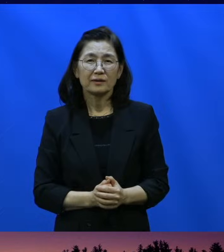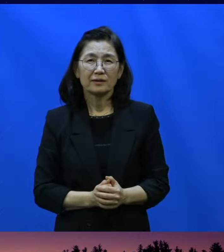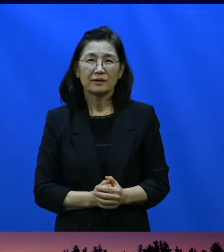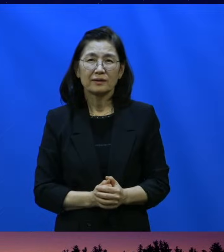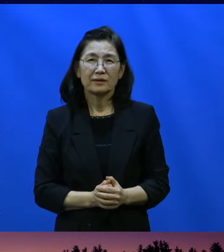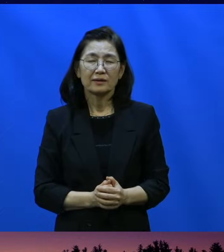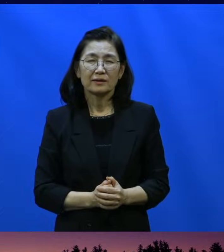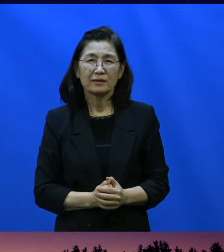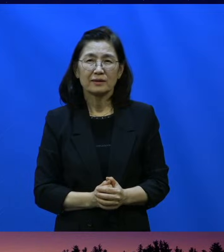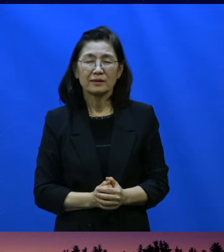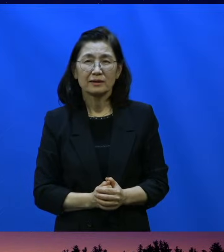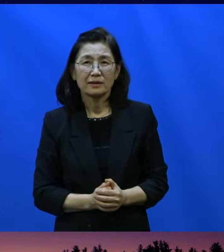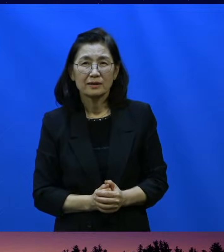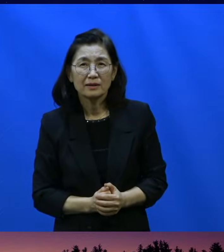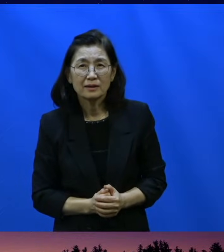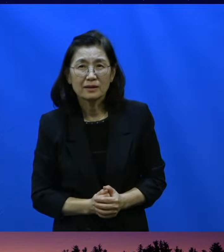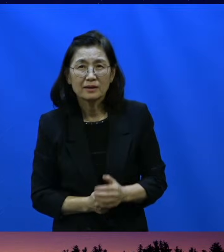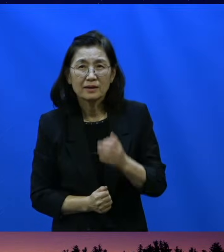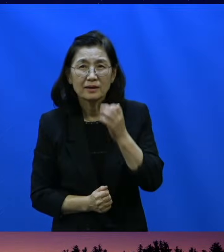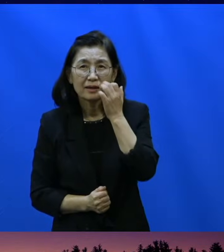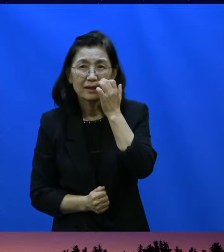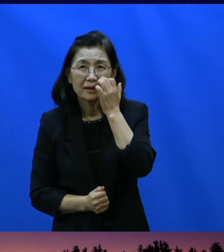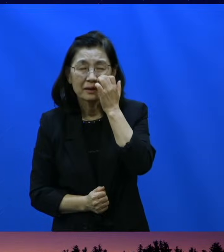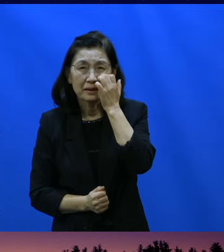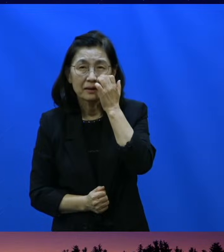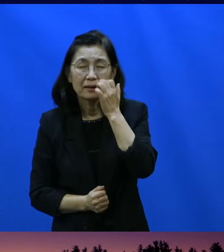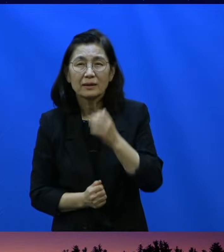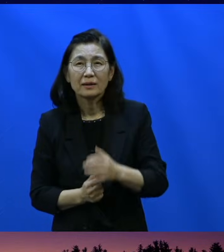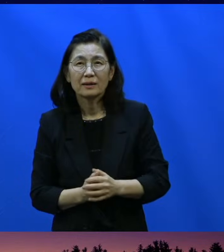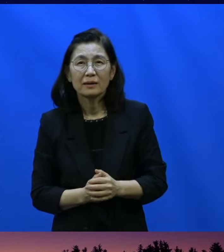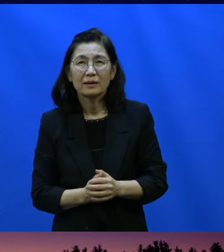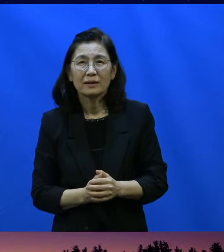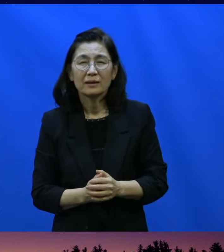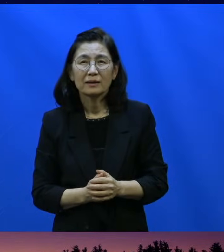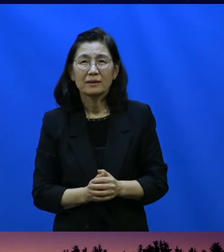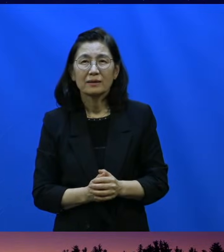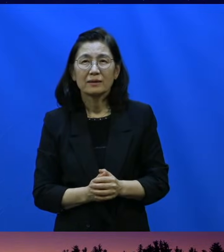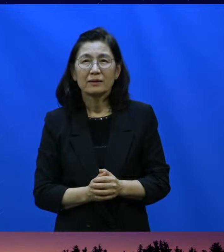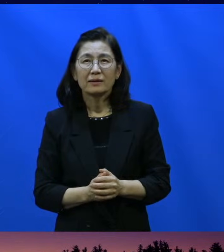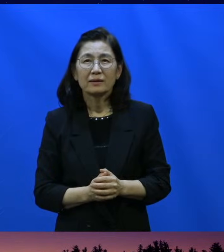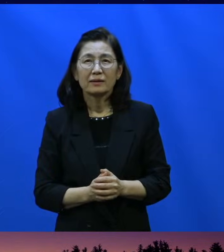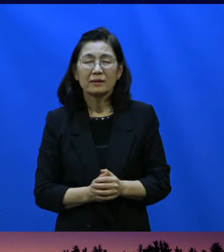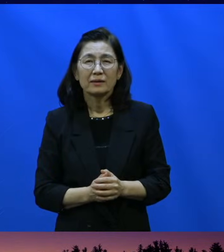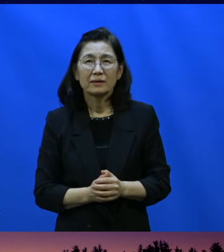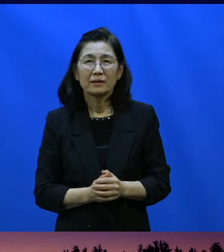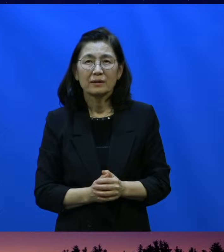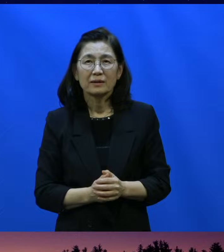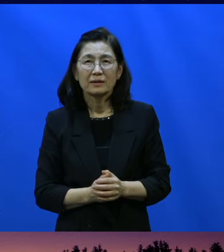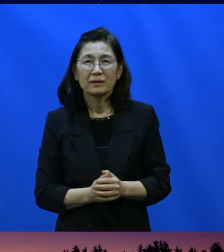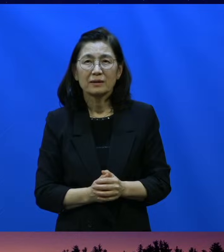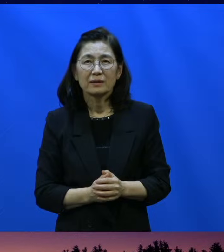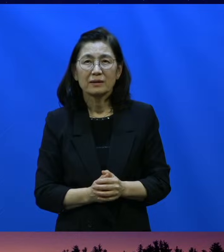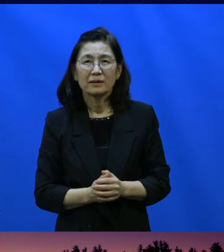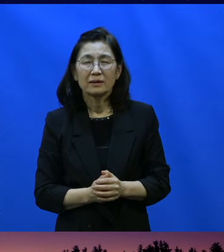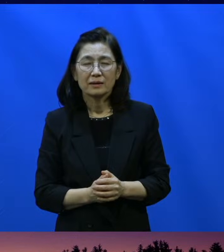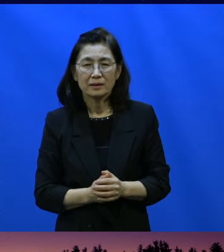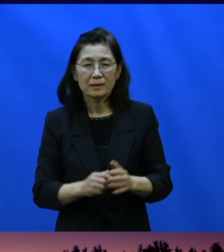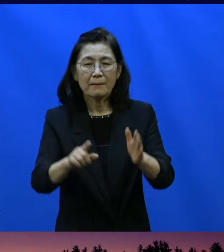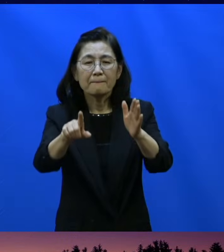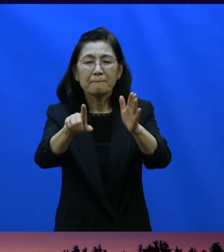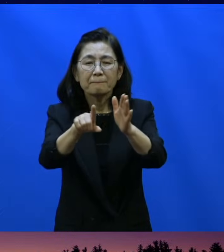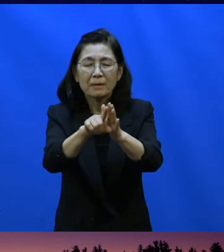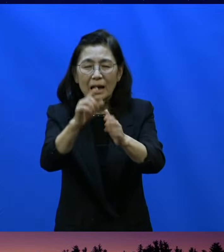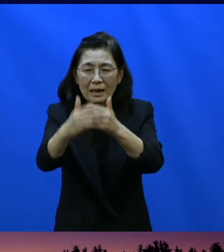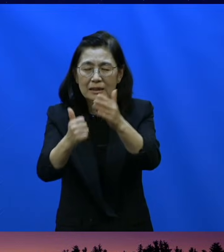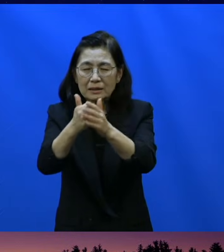예측할 수 없는 것은 믿는 사람이나 안 믿는 사람은 똑같아요. 그러나 우리에게 다른 점이 하나 있어요. 그